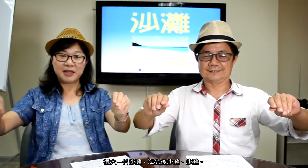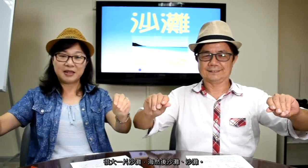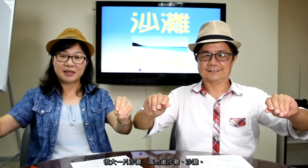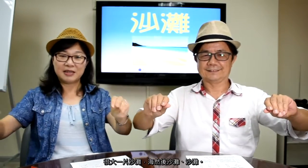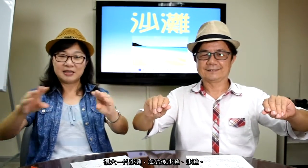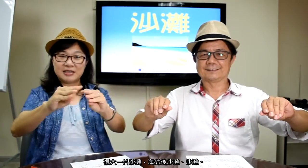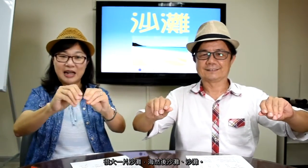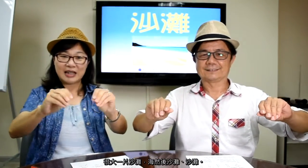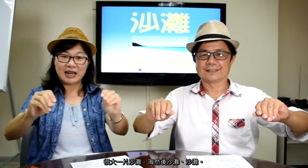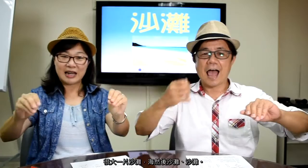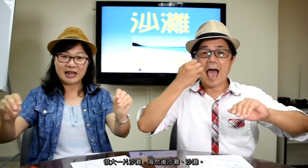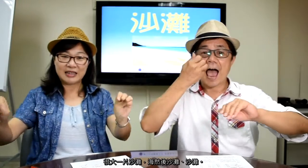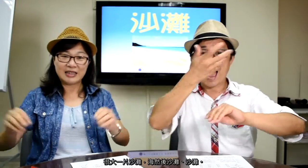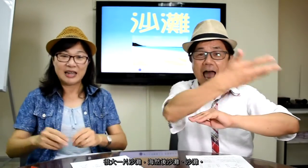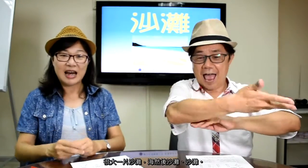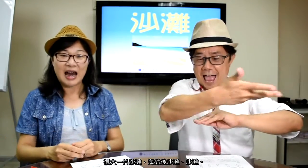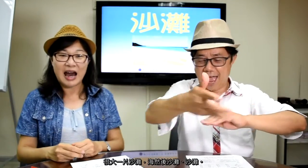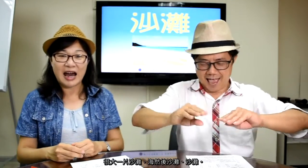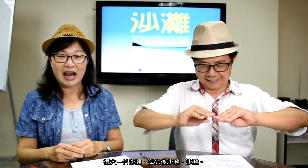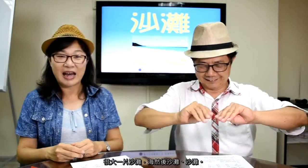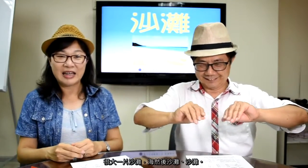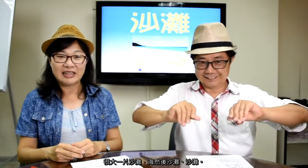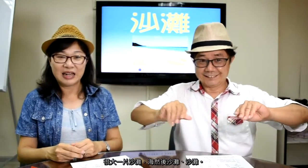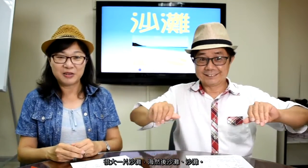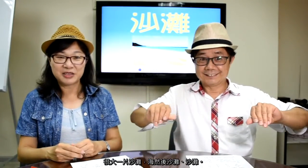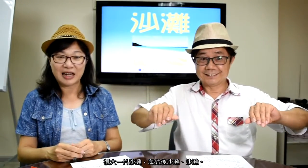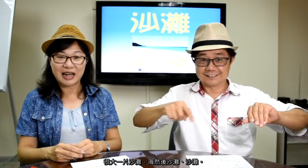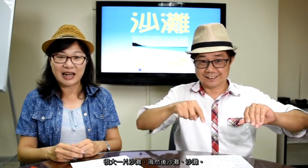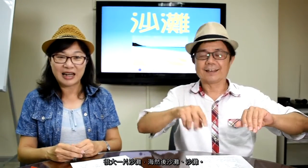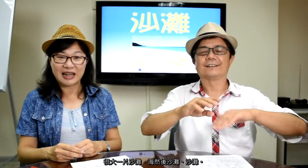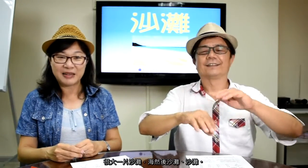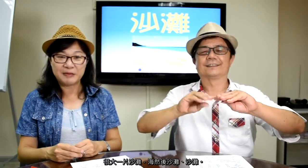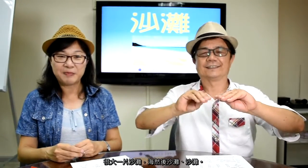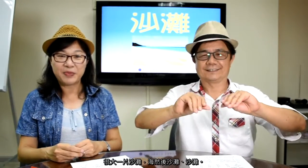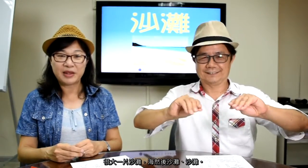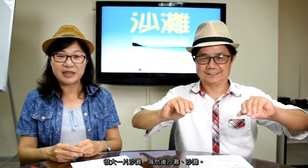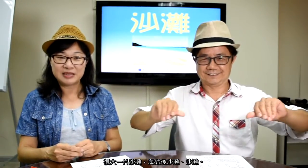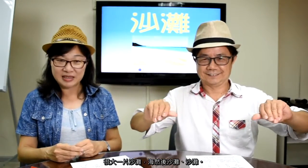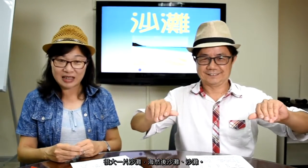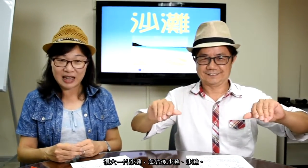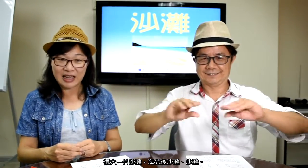片沙滩，海，然后沙滩，沙